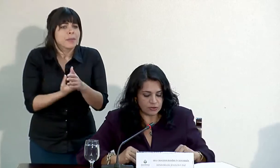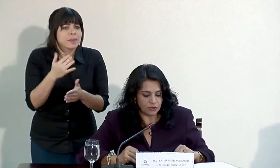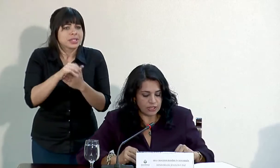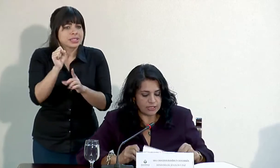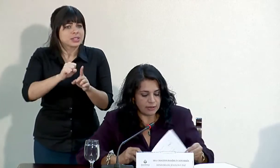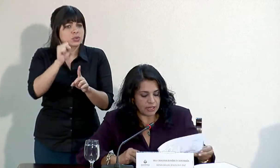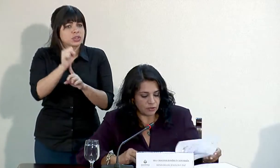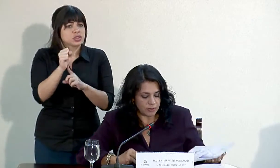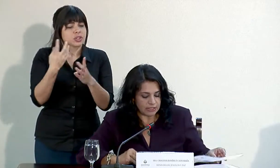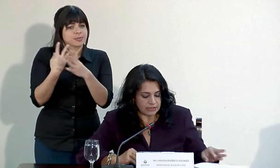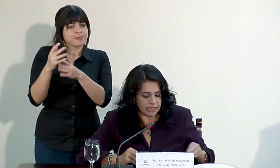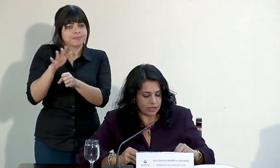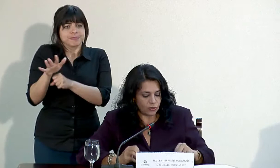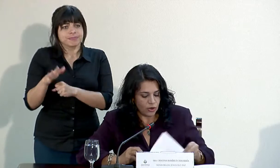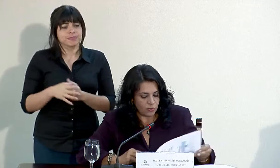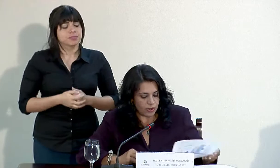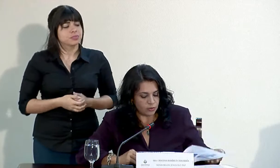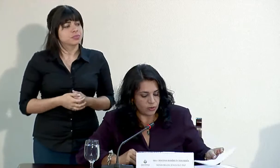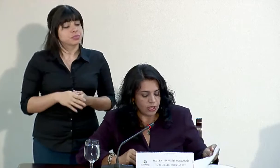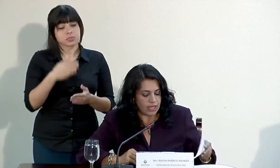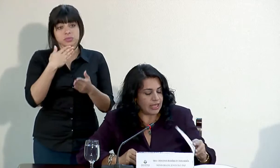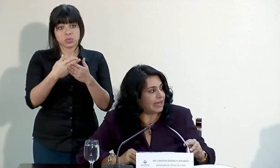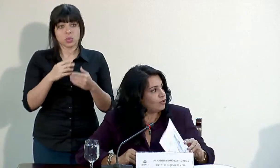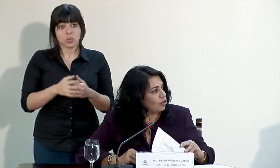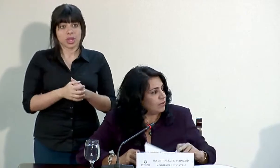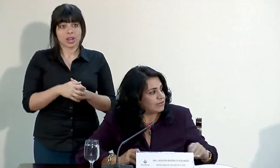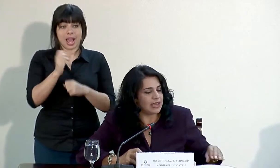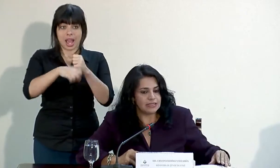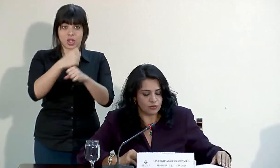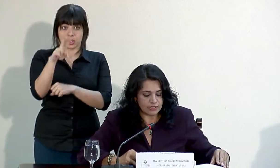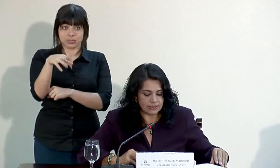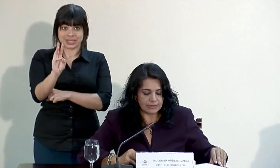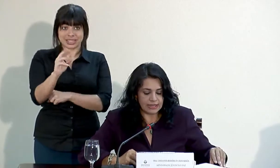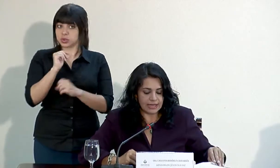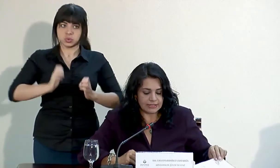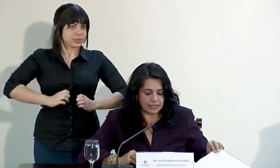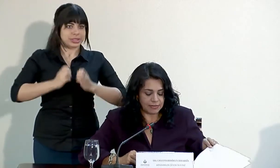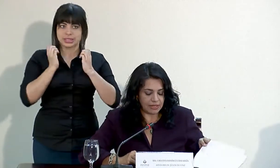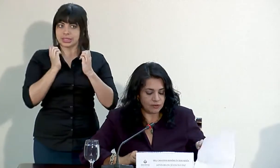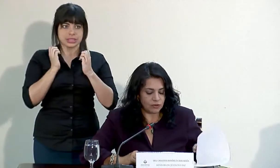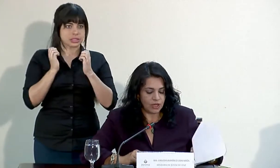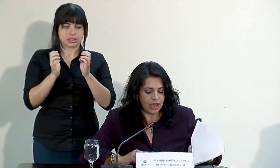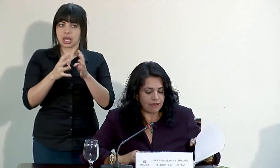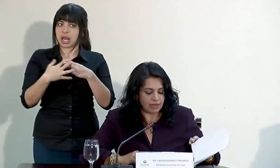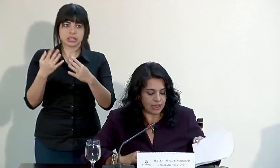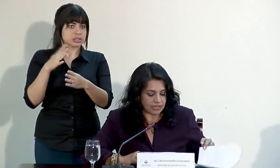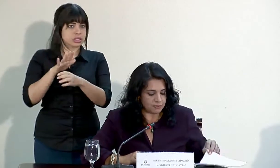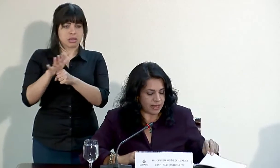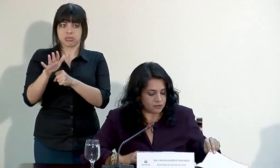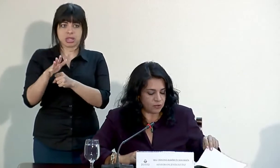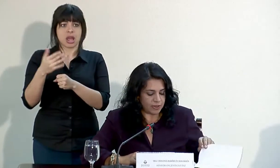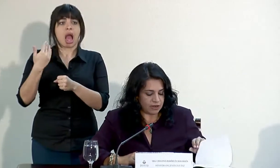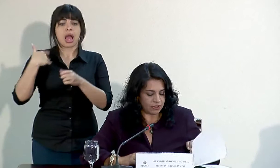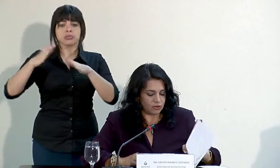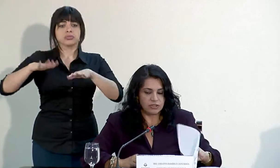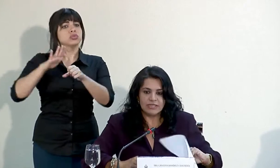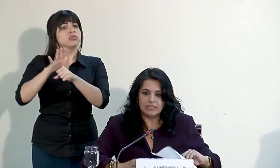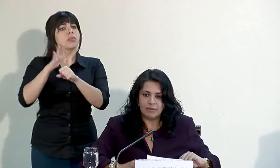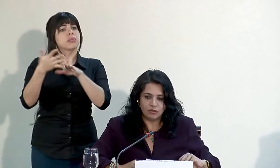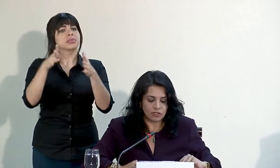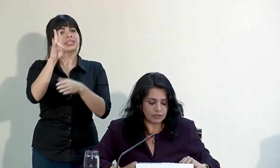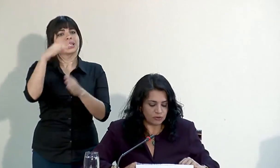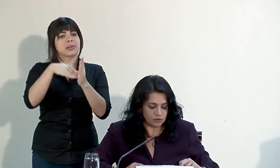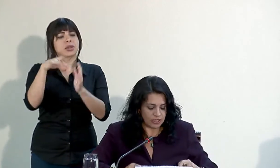esta situación de hacinamiento penitenciario? Bueno, en el año 2006 no existía hacinamiento, había espacio para alrededor